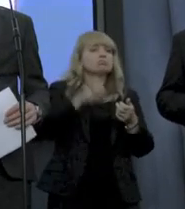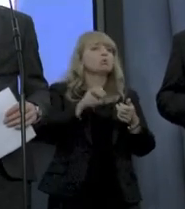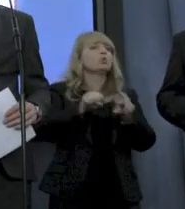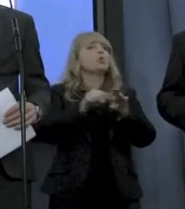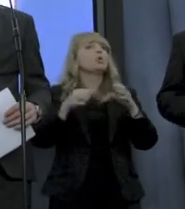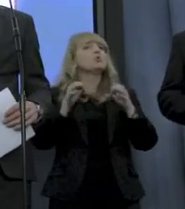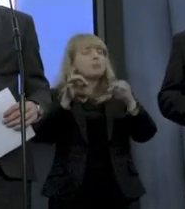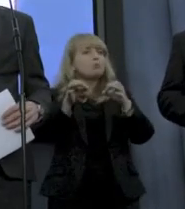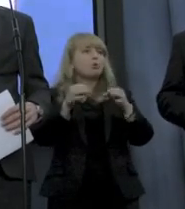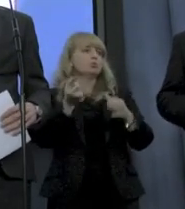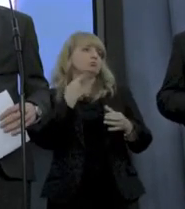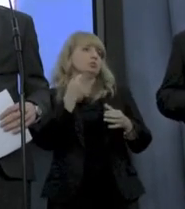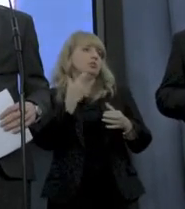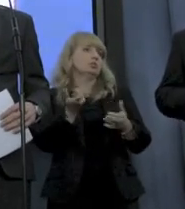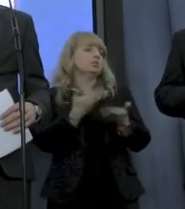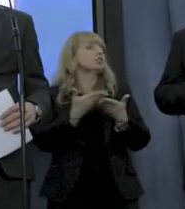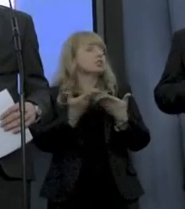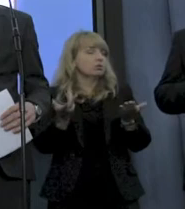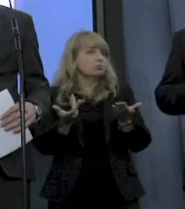kółkiem pod wpływem alkoholu.